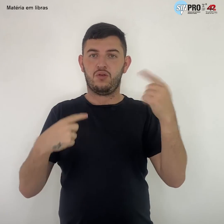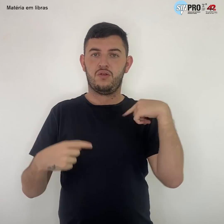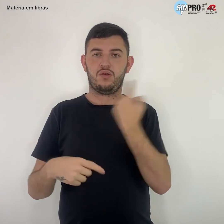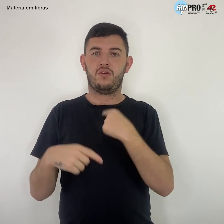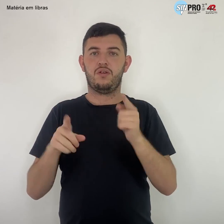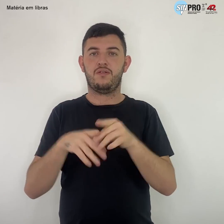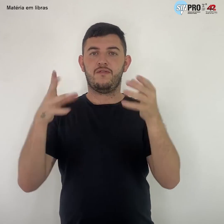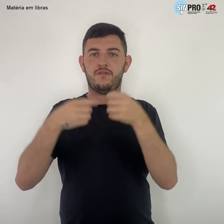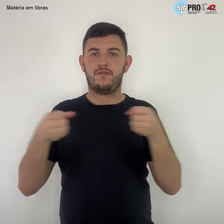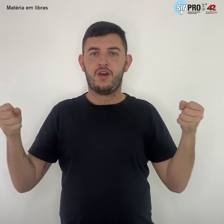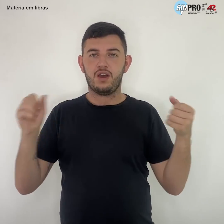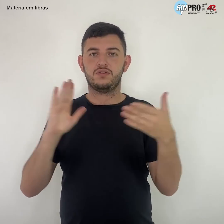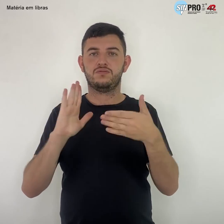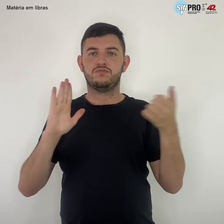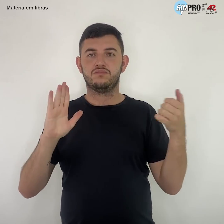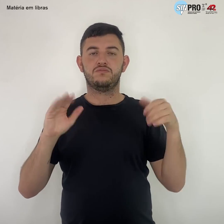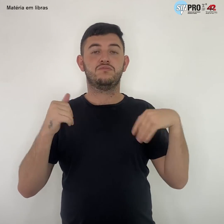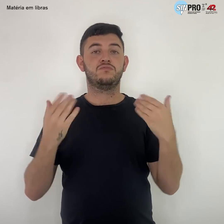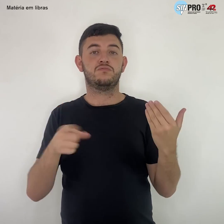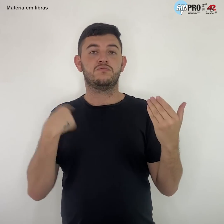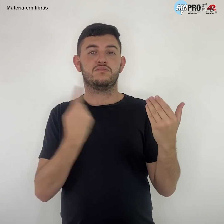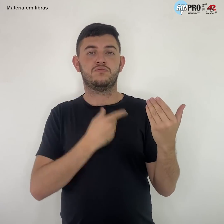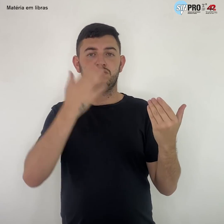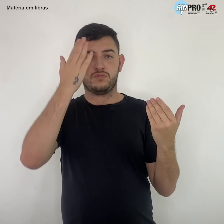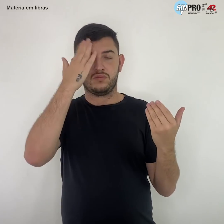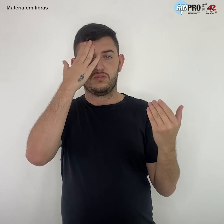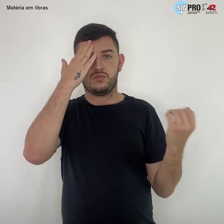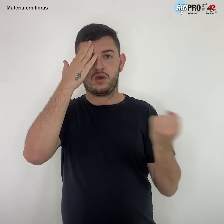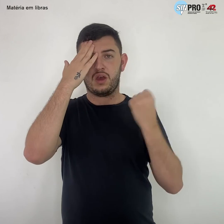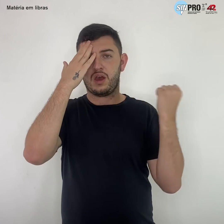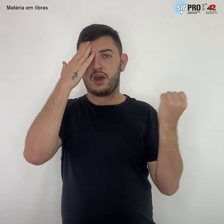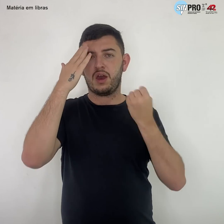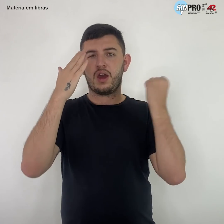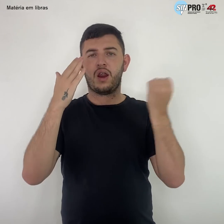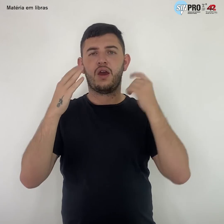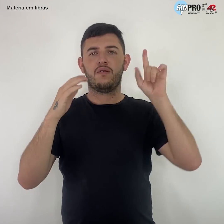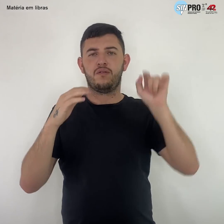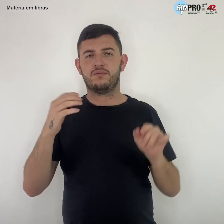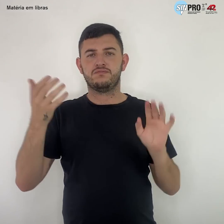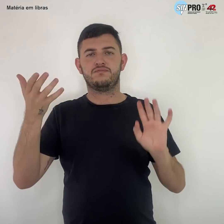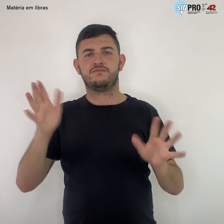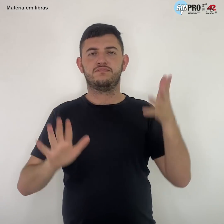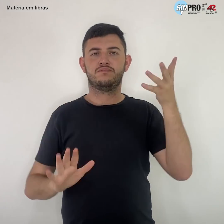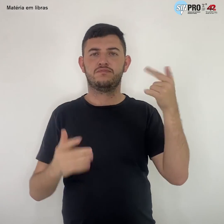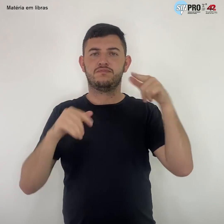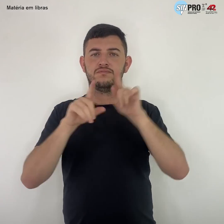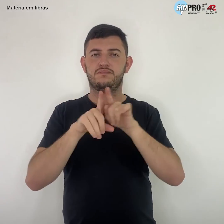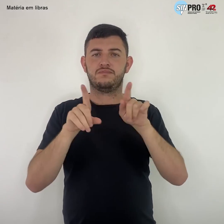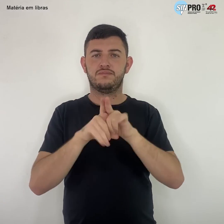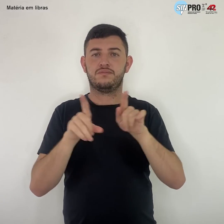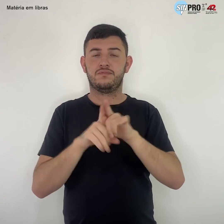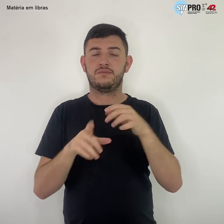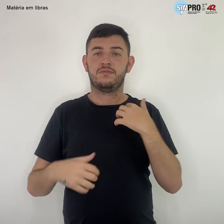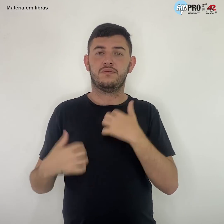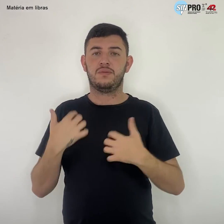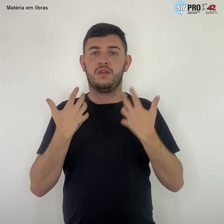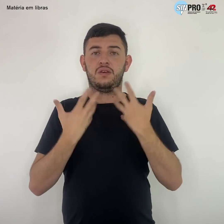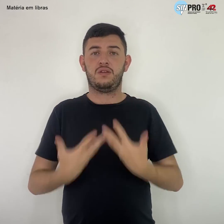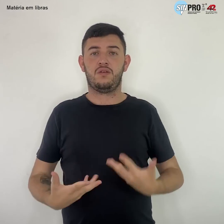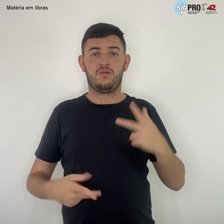faixa. Diante da gravidade do cenário e da exaustão do povo brasileiro